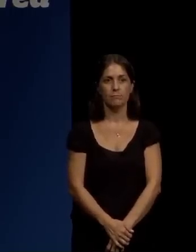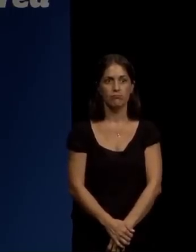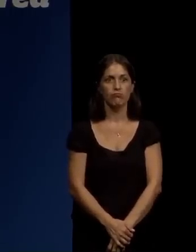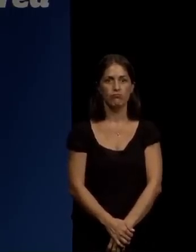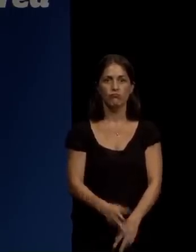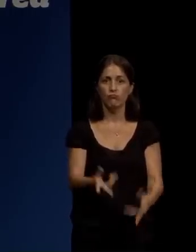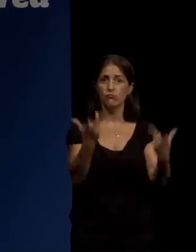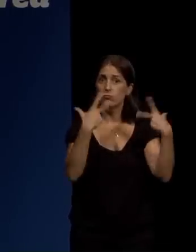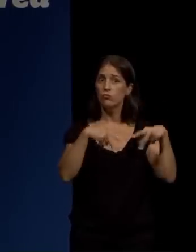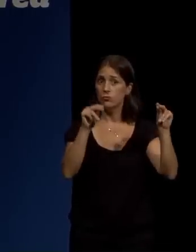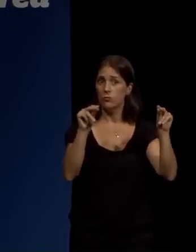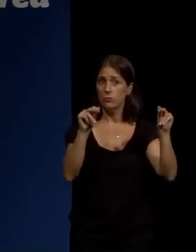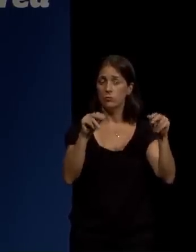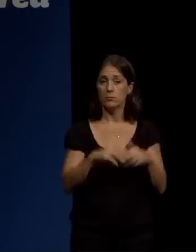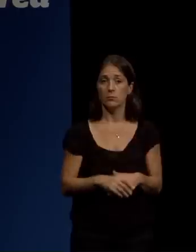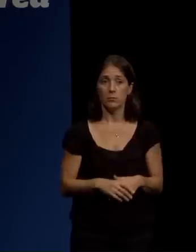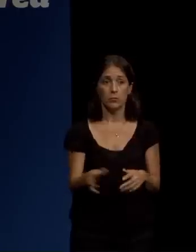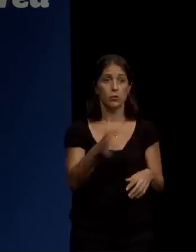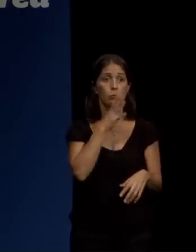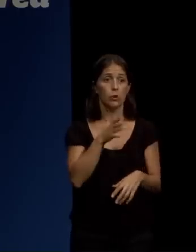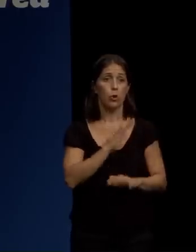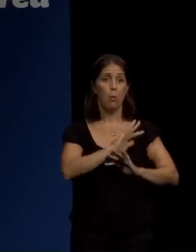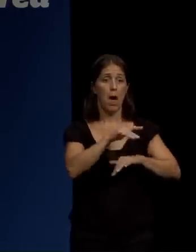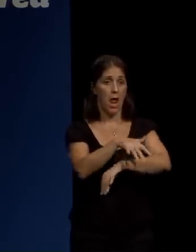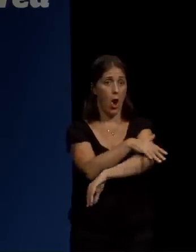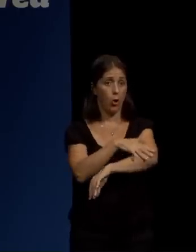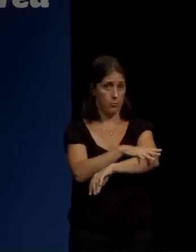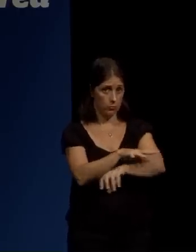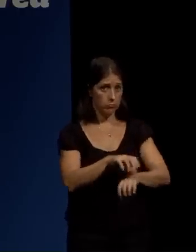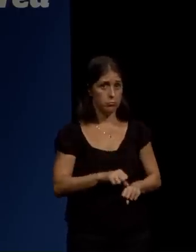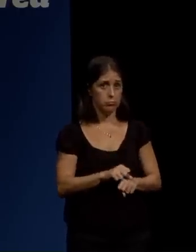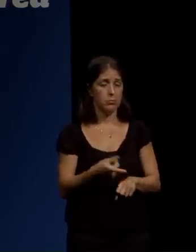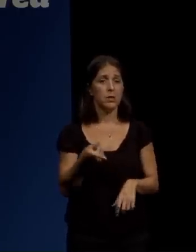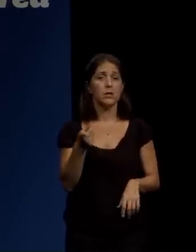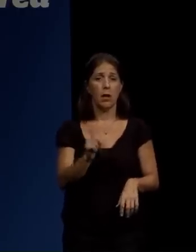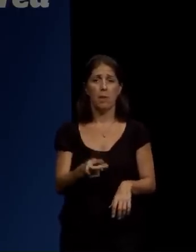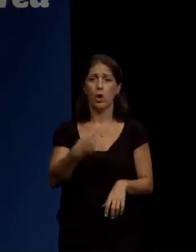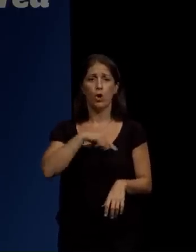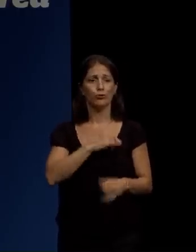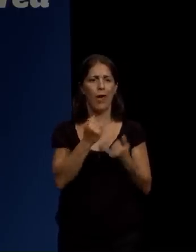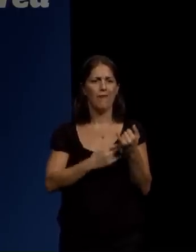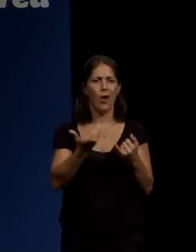Acabará non xa porque no goberno da Marea ocupará a Xunta, senón tamén porque gobernaremos